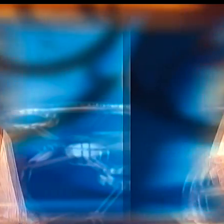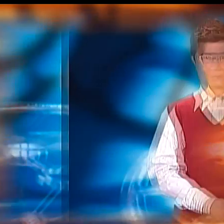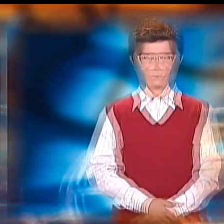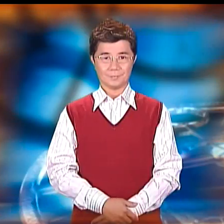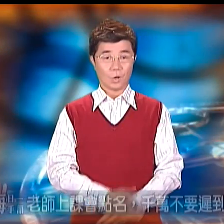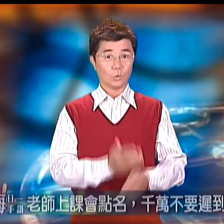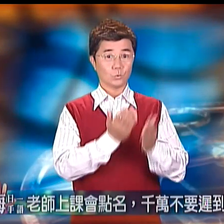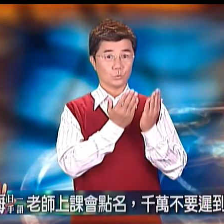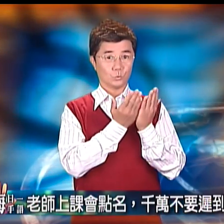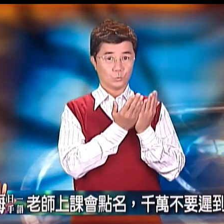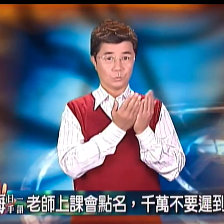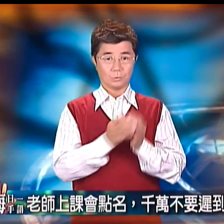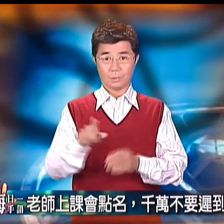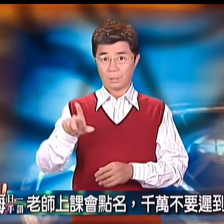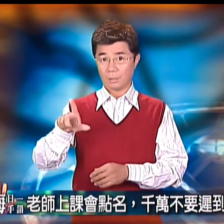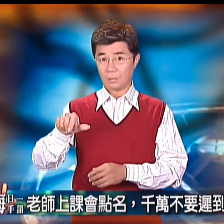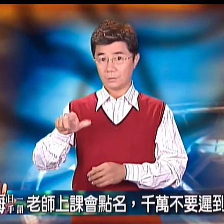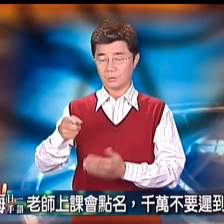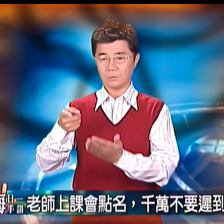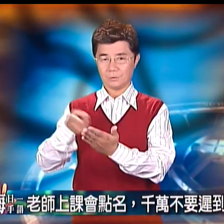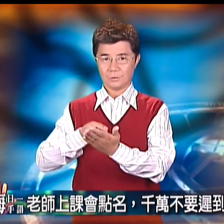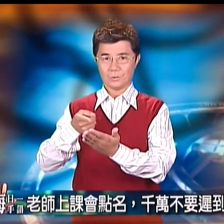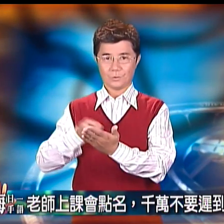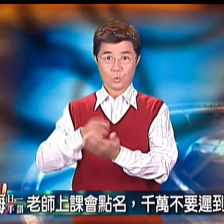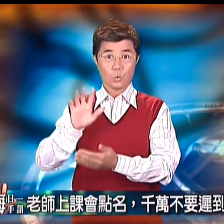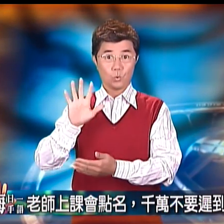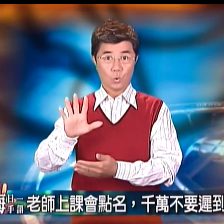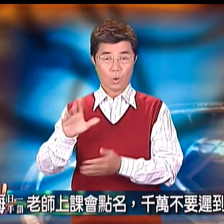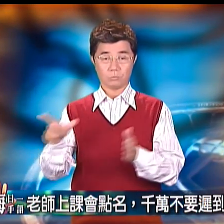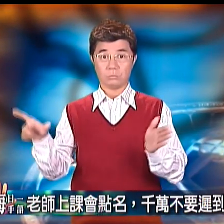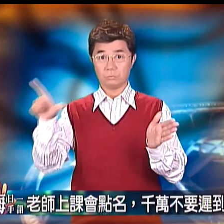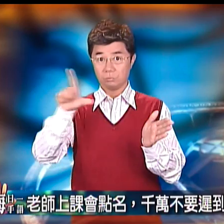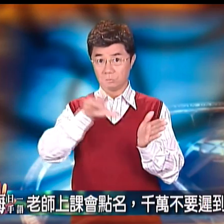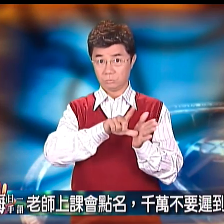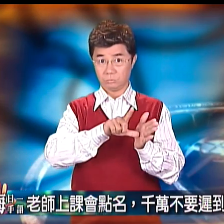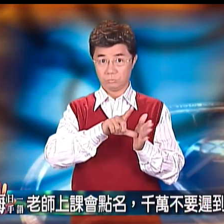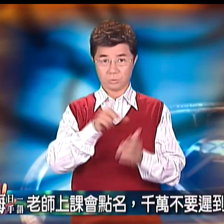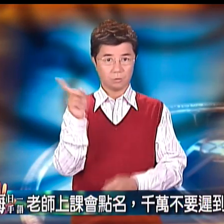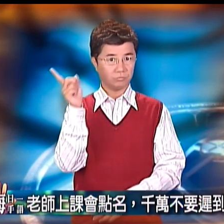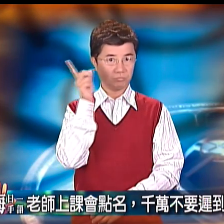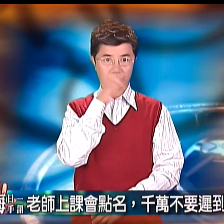老师上课会点名，千万不要迟到了。